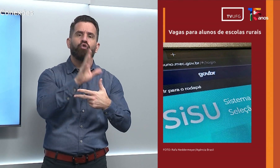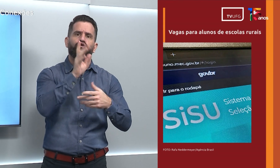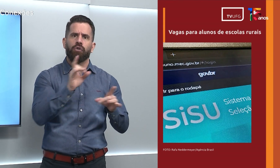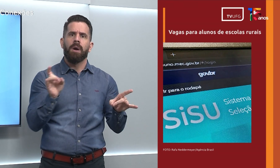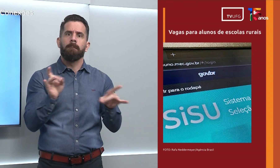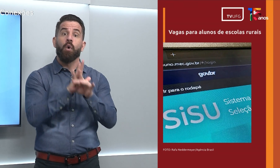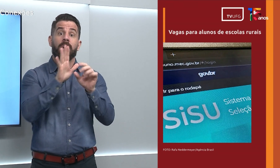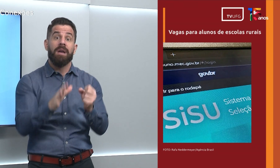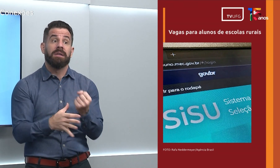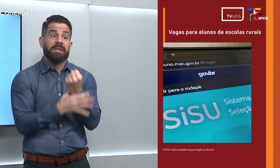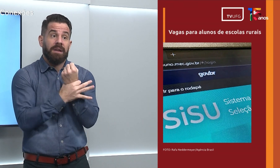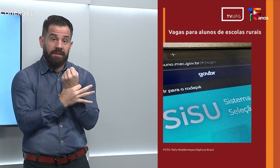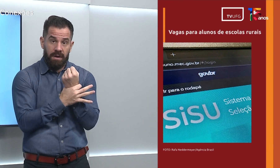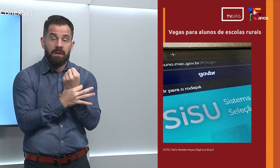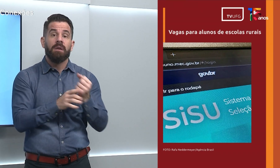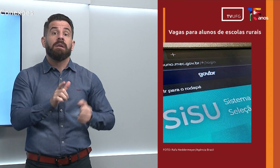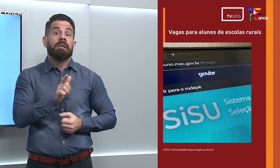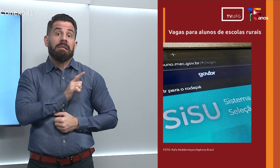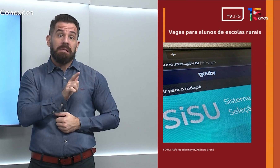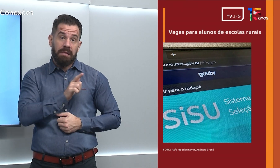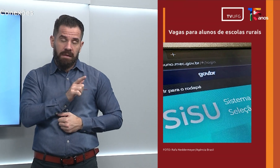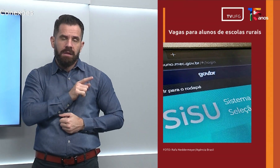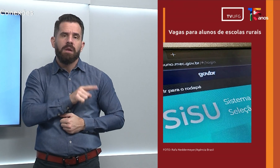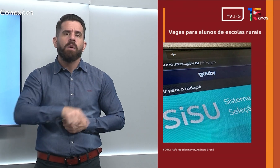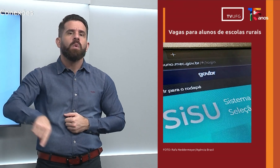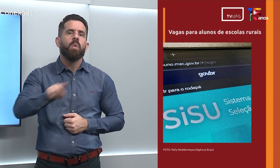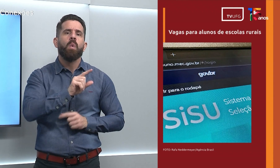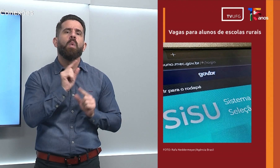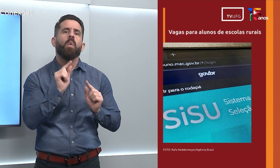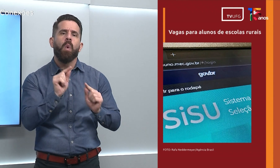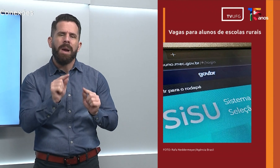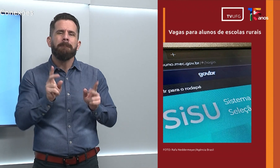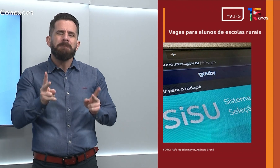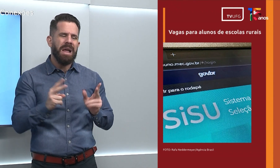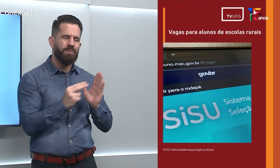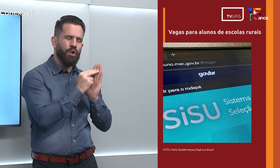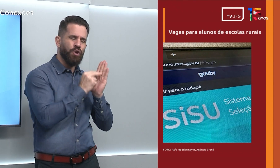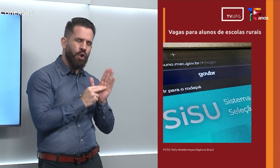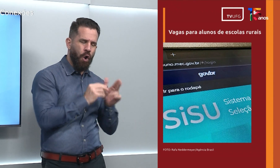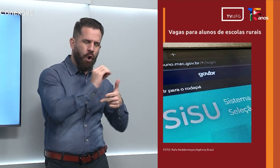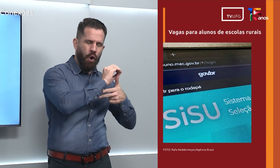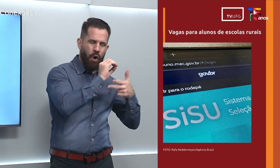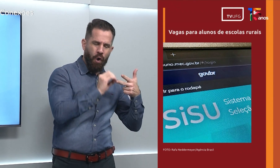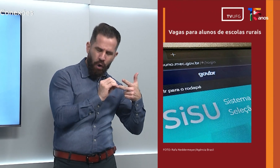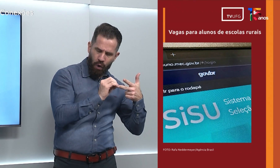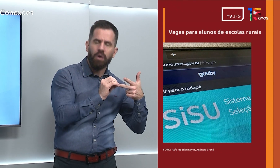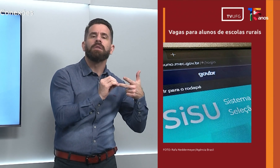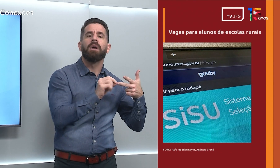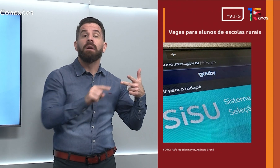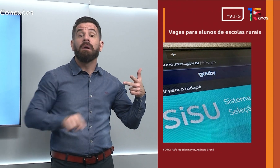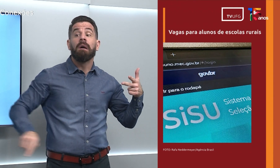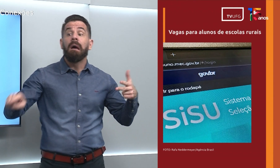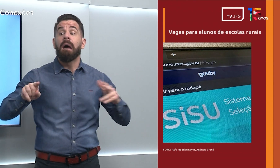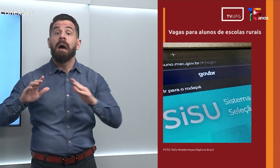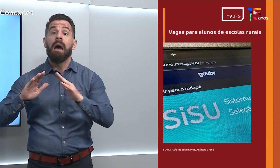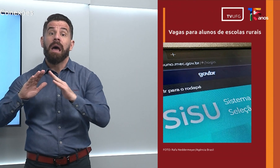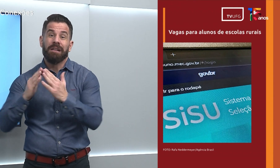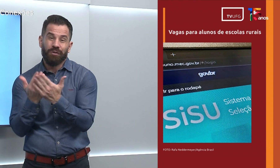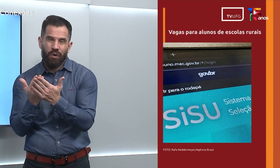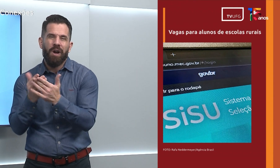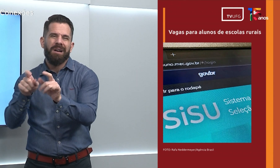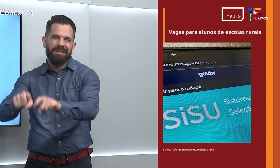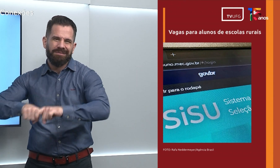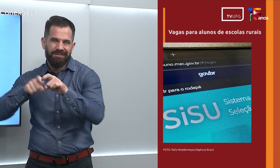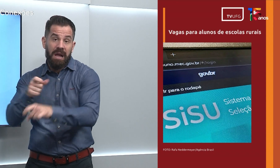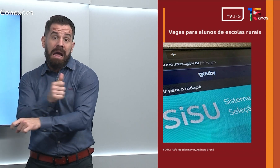Ensino Médio, para o ingresso em universidades públicas. Os alunos das escolas do campo vão concorrer às